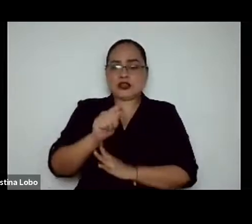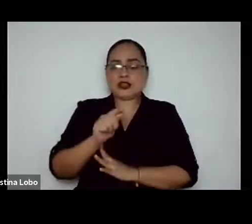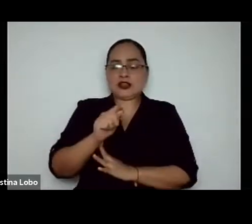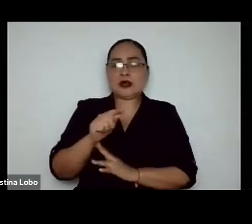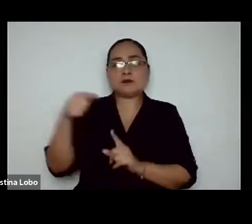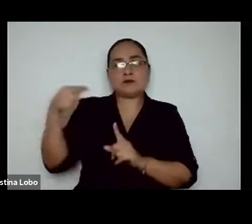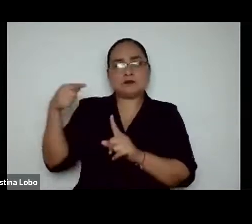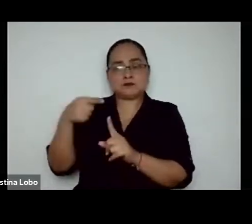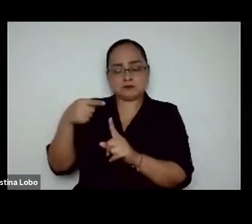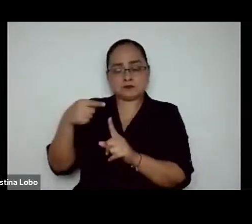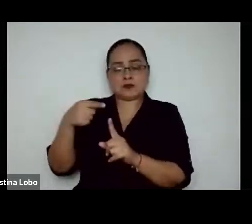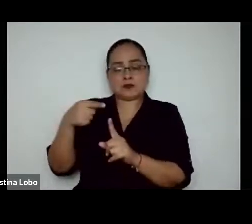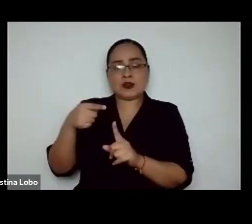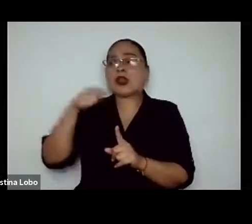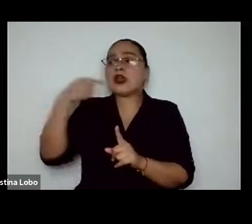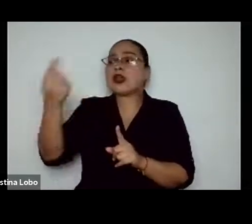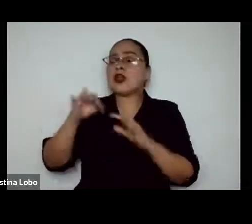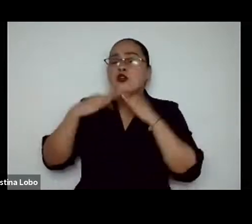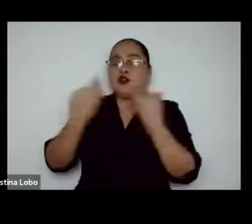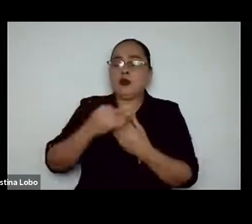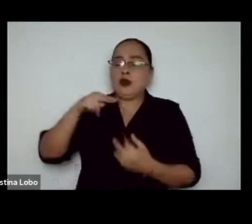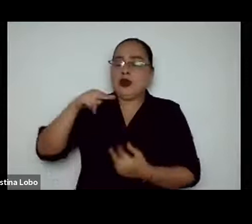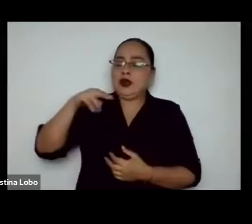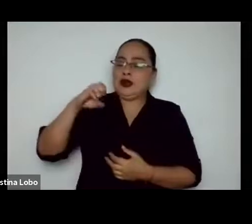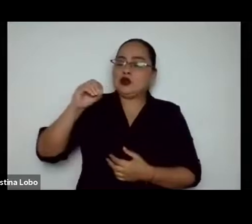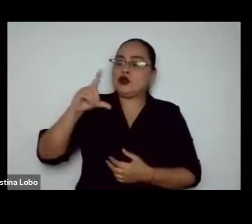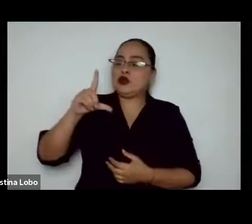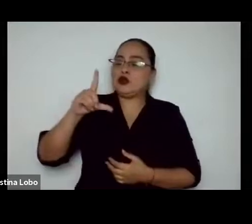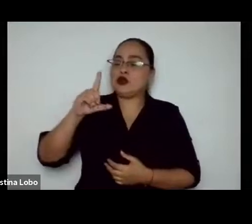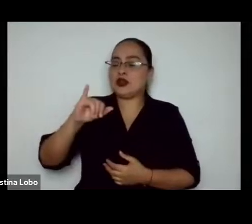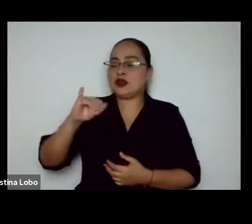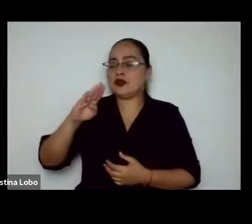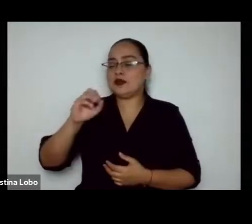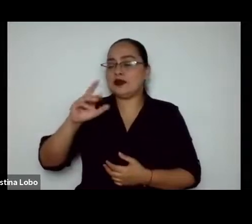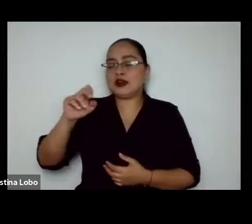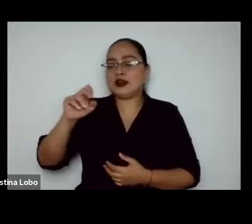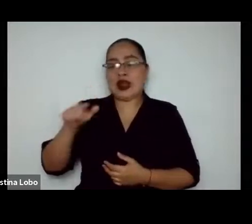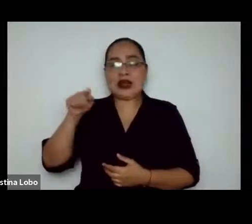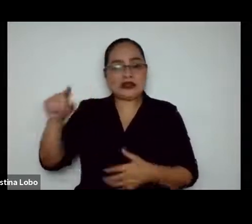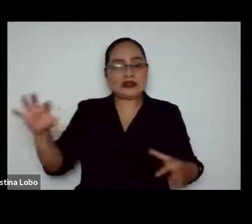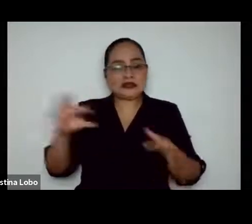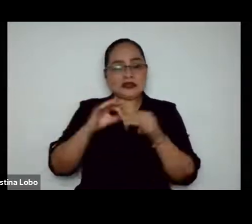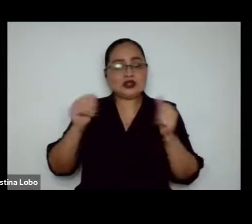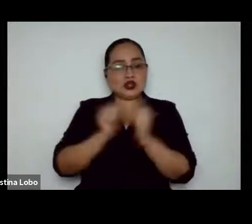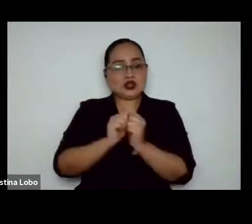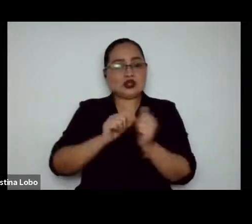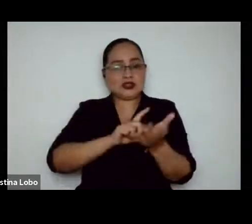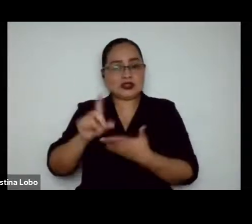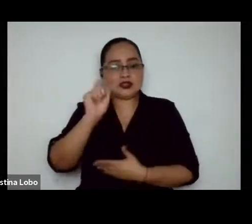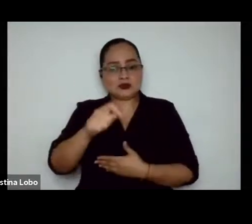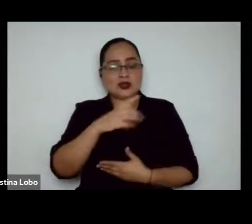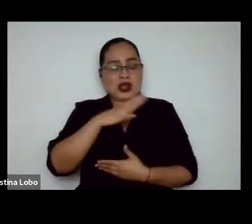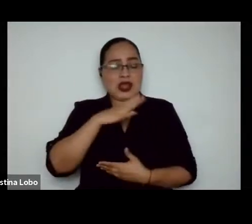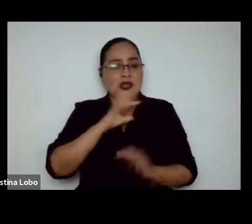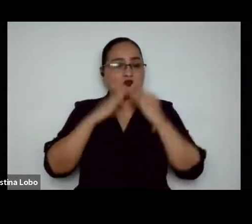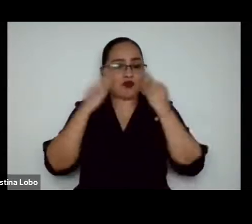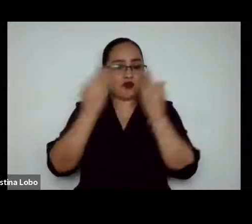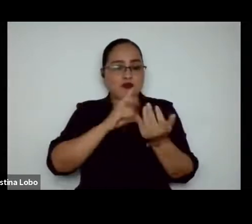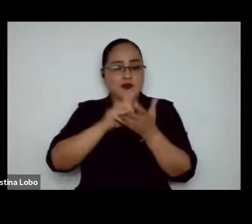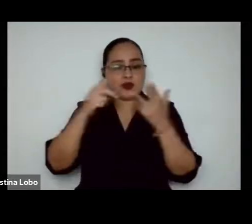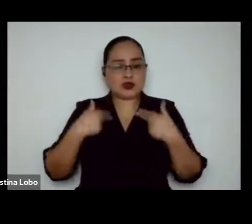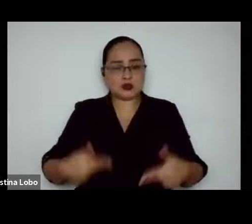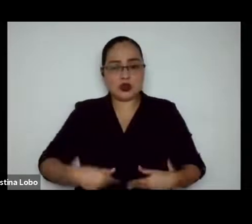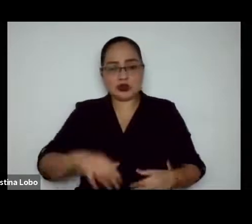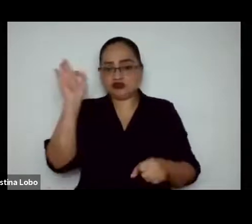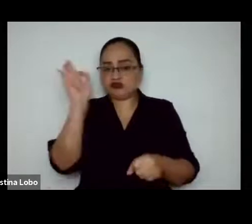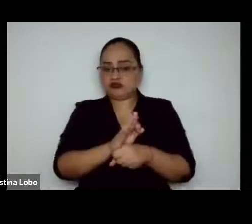concepción neoliberal de los derechos significa que, digamos, se defiende una concepción particular de los derechos humanos. Y esta